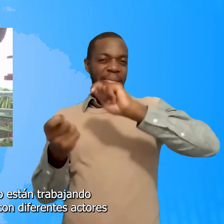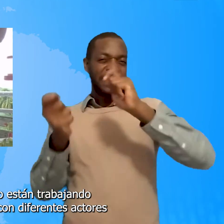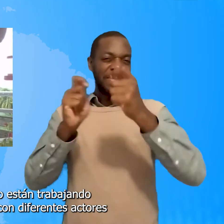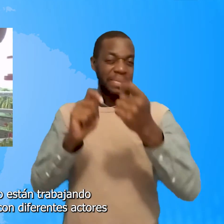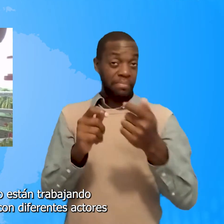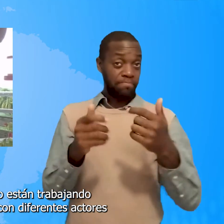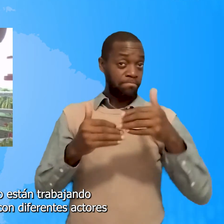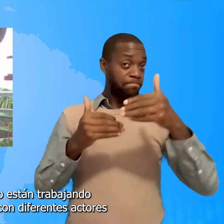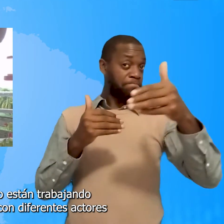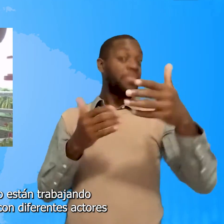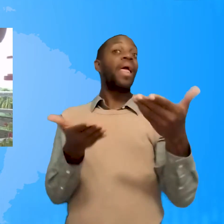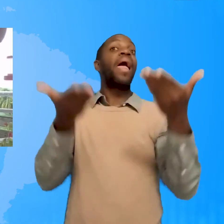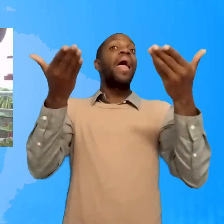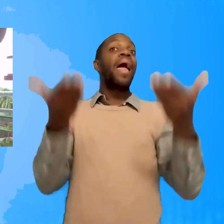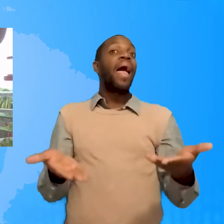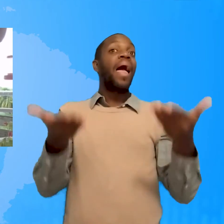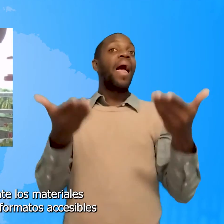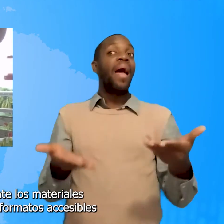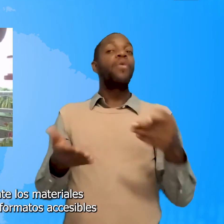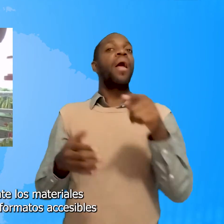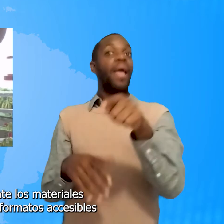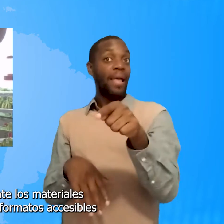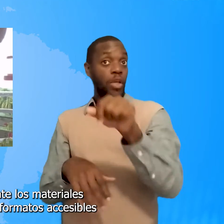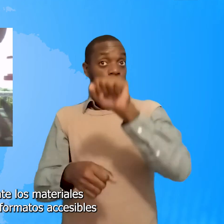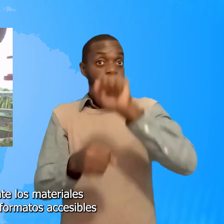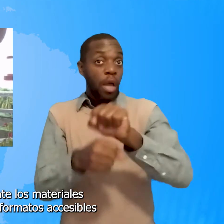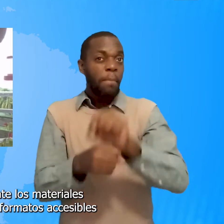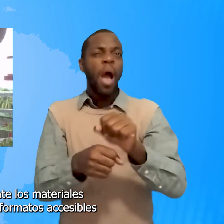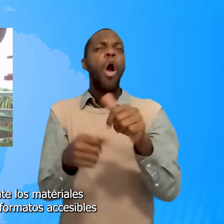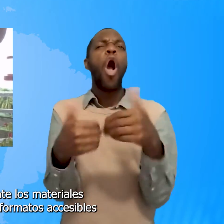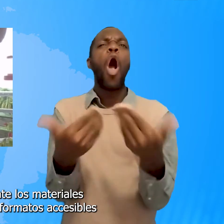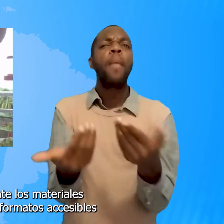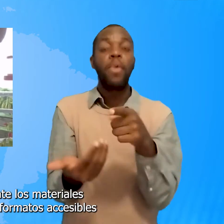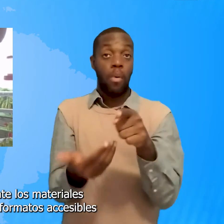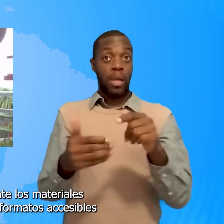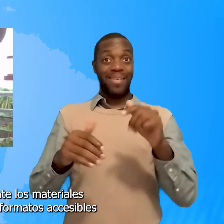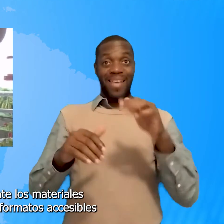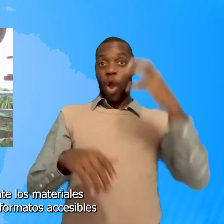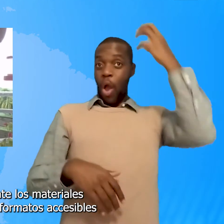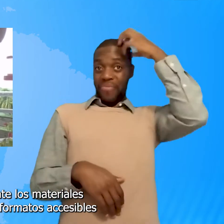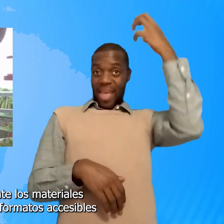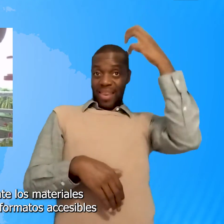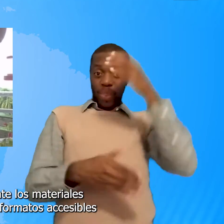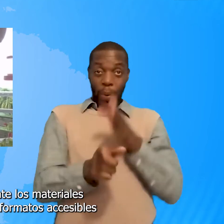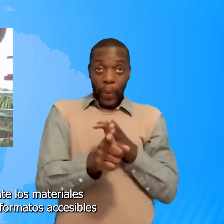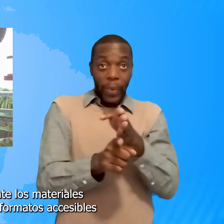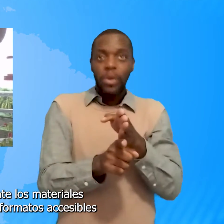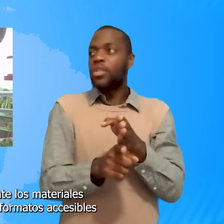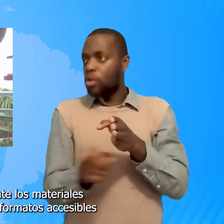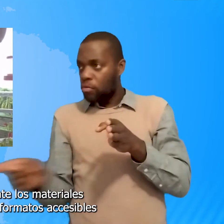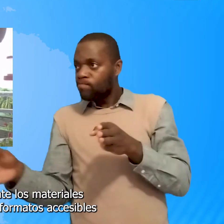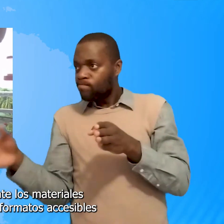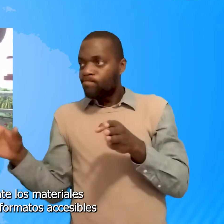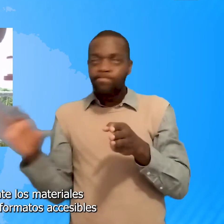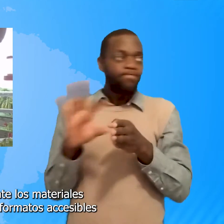con diferentes actores para que realmente los materiales lleguen a todos en